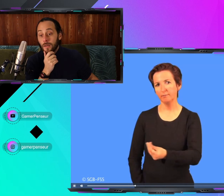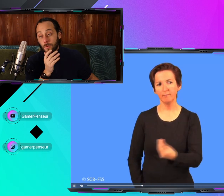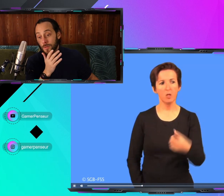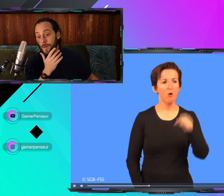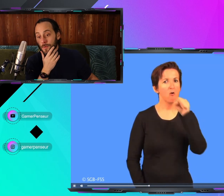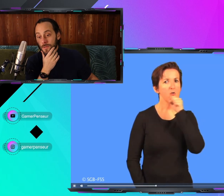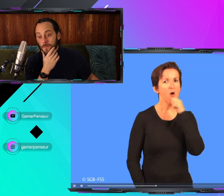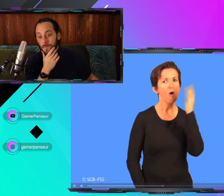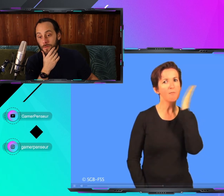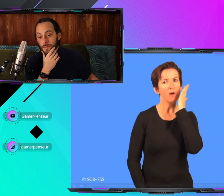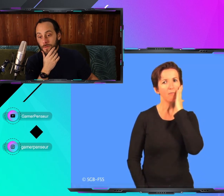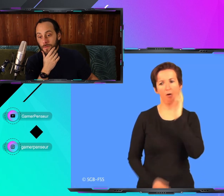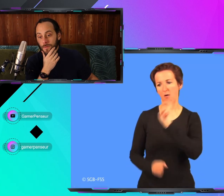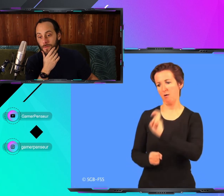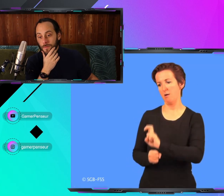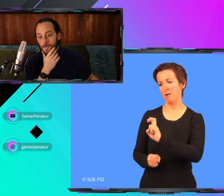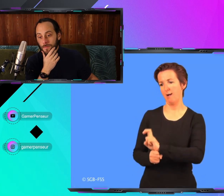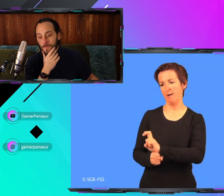Ah, elle commence par petits-enfants.